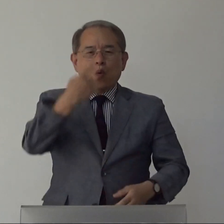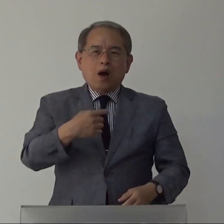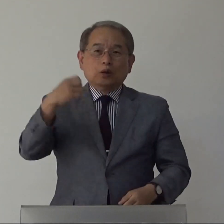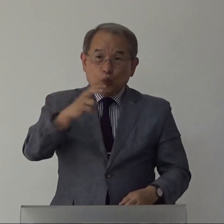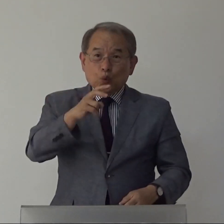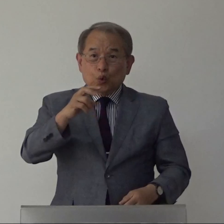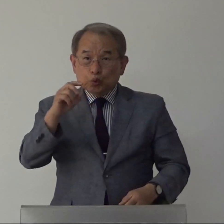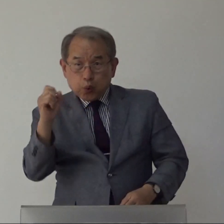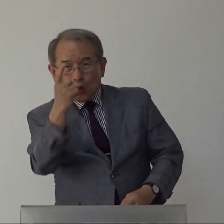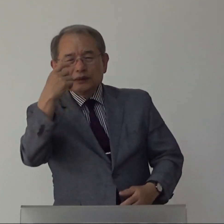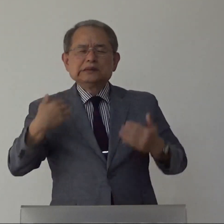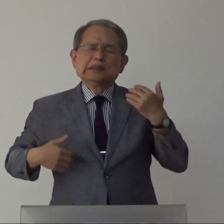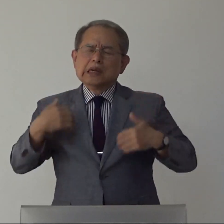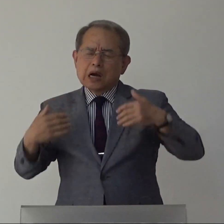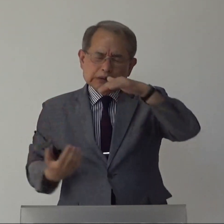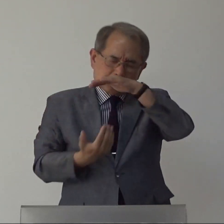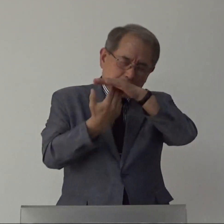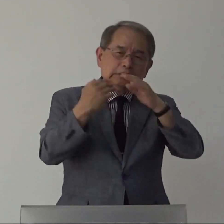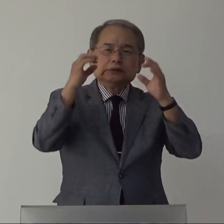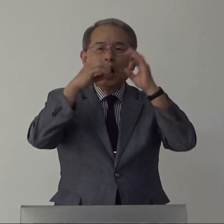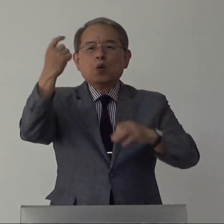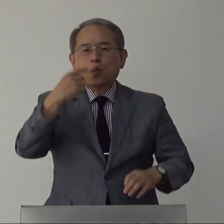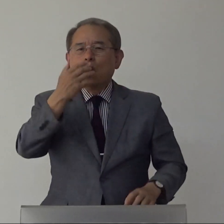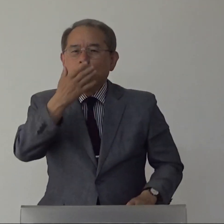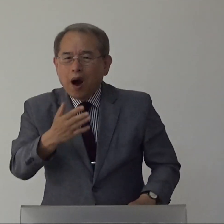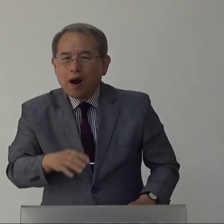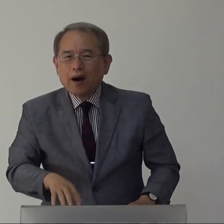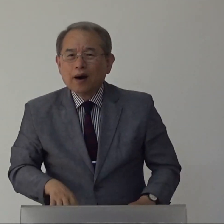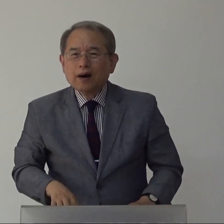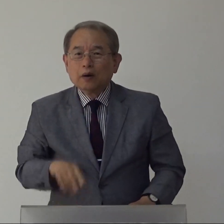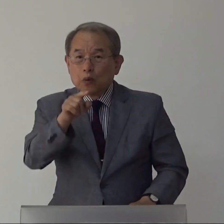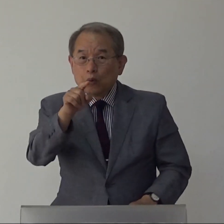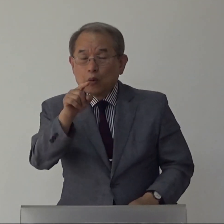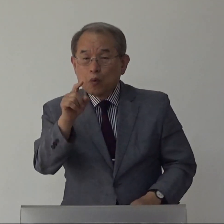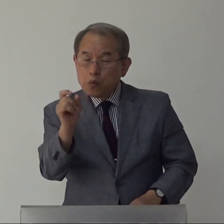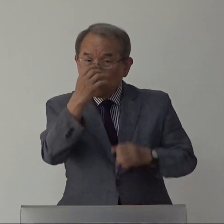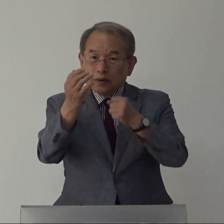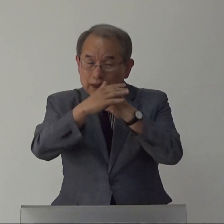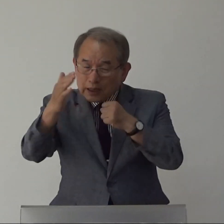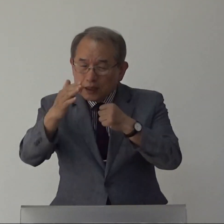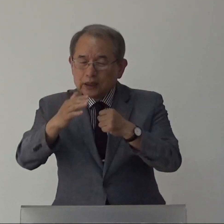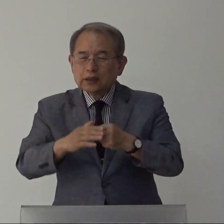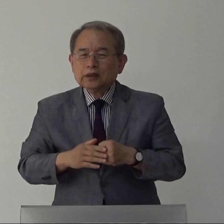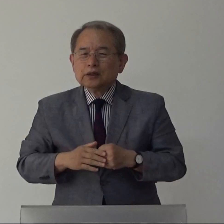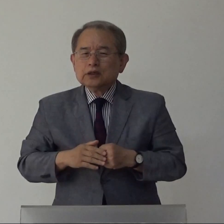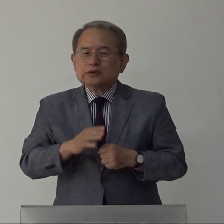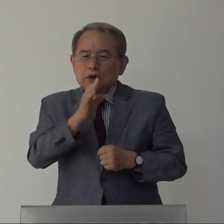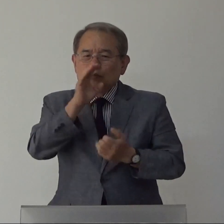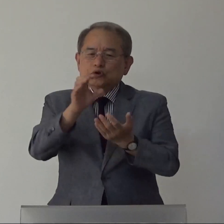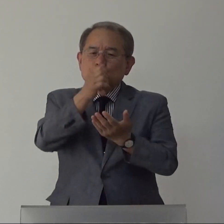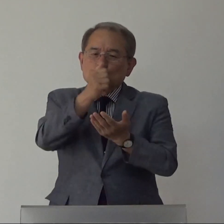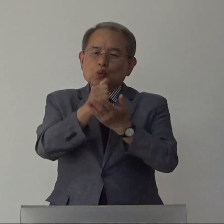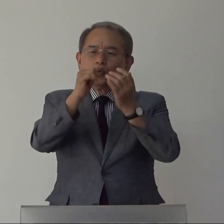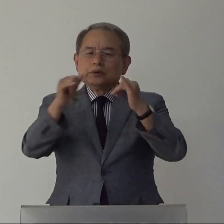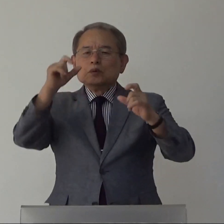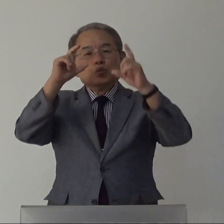주시는 평강을 누리고 또 기쁨을 누리는 것, 바로 그것입니다.